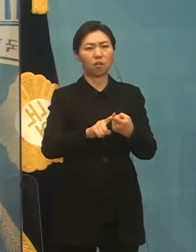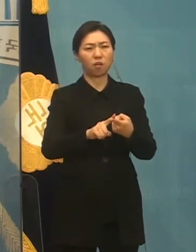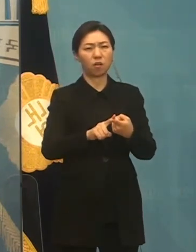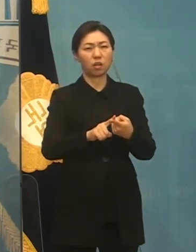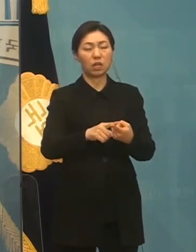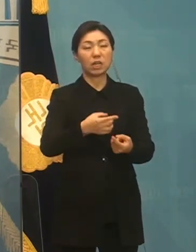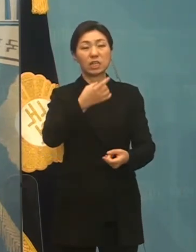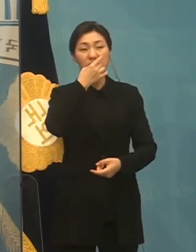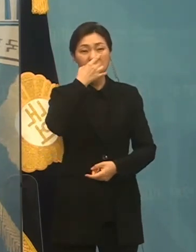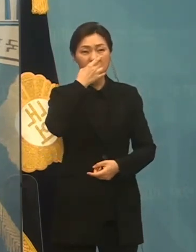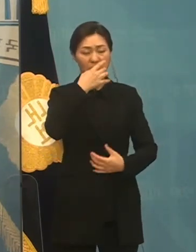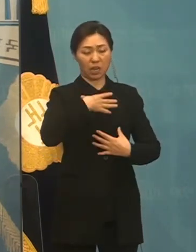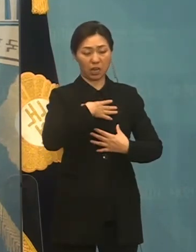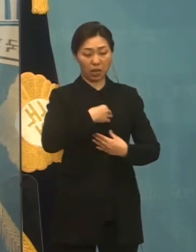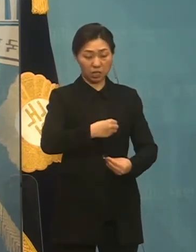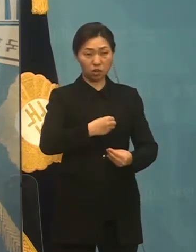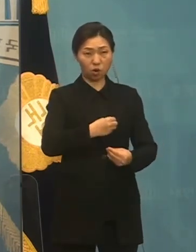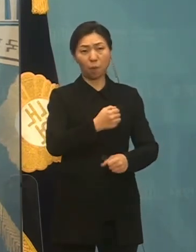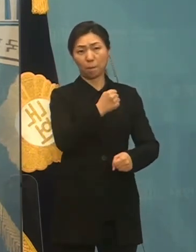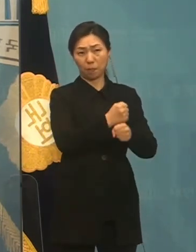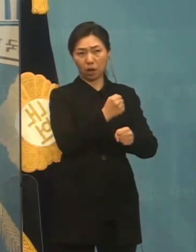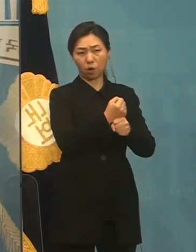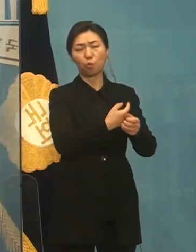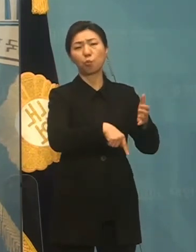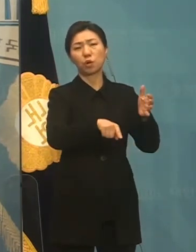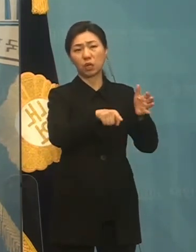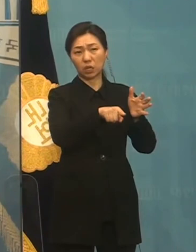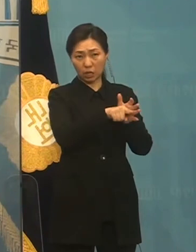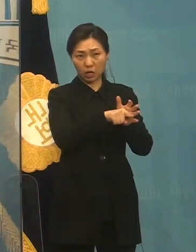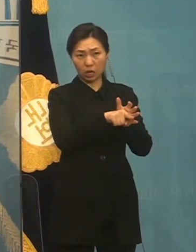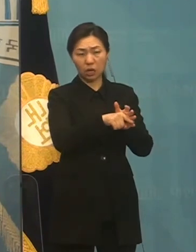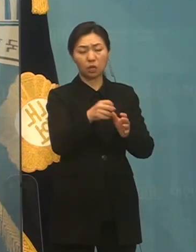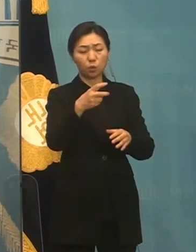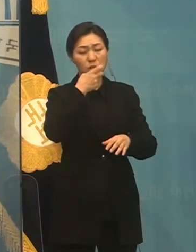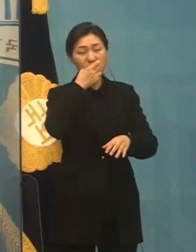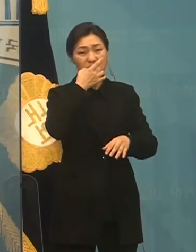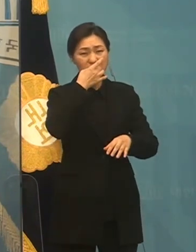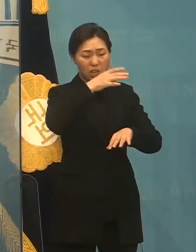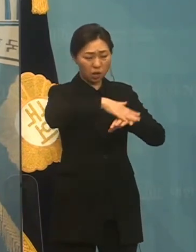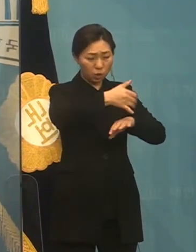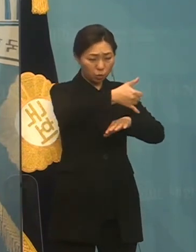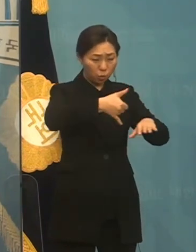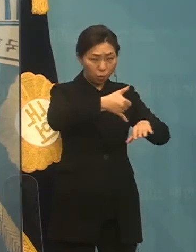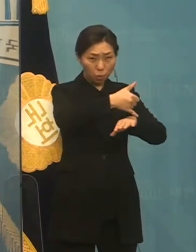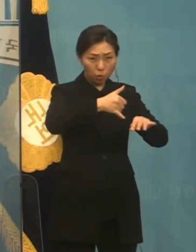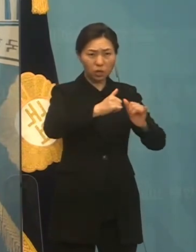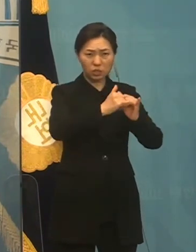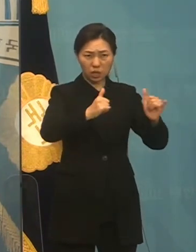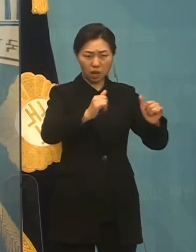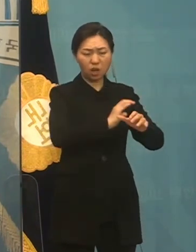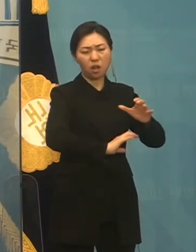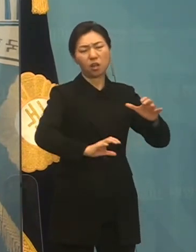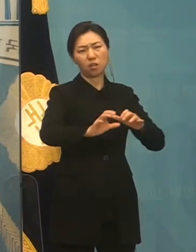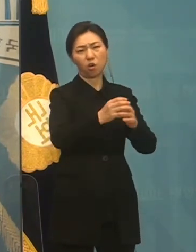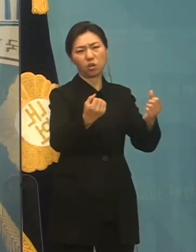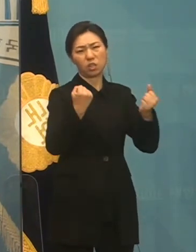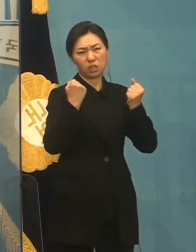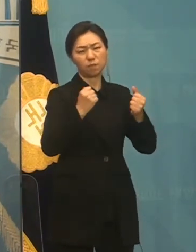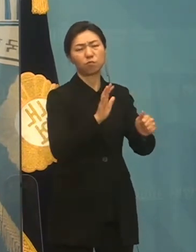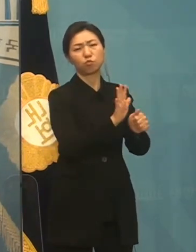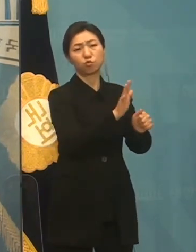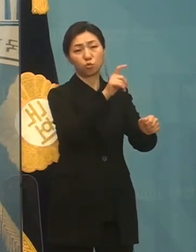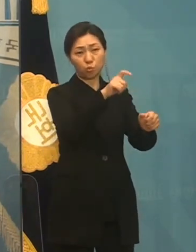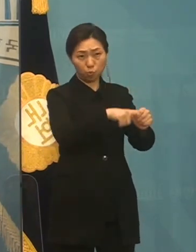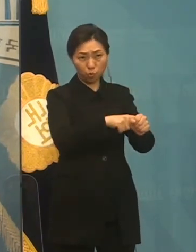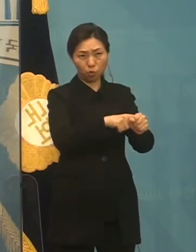생산 기반 마련과 쌀 생산 농가의 영농 무역을 북돋을 수 있도록 모든 노력을 다할 것을